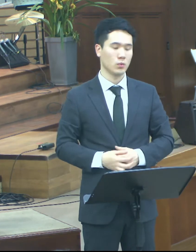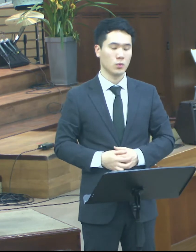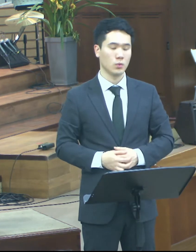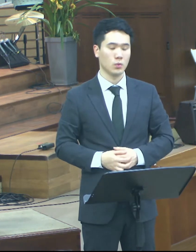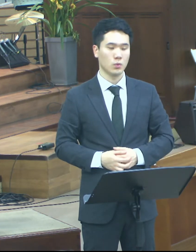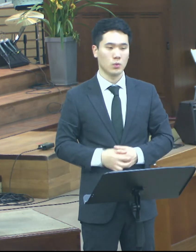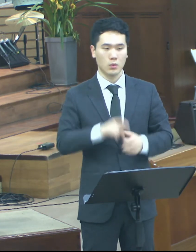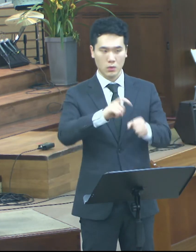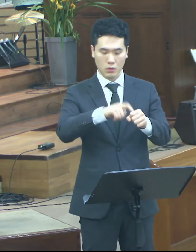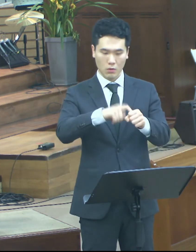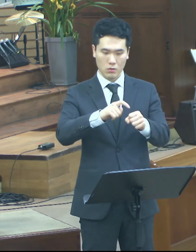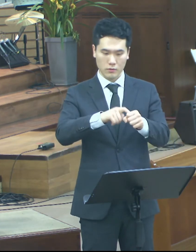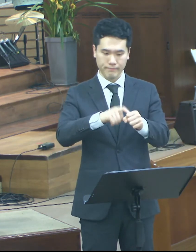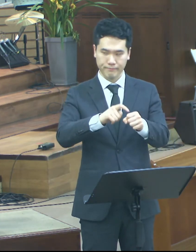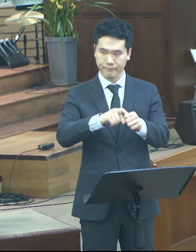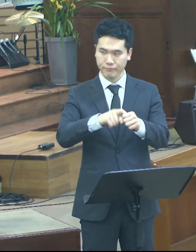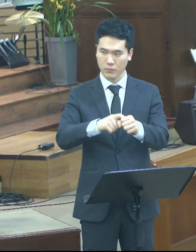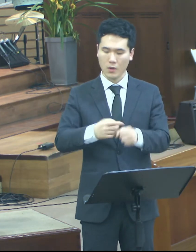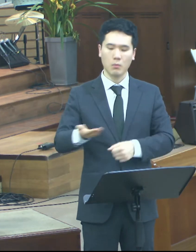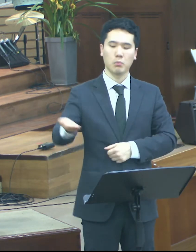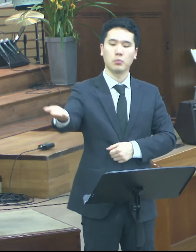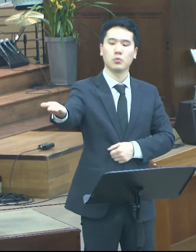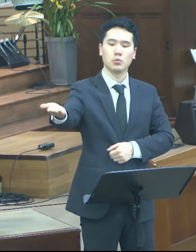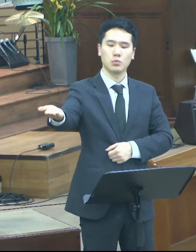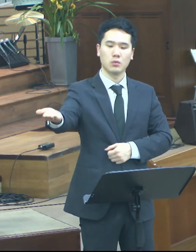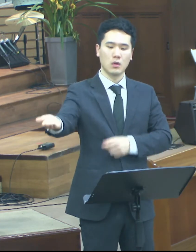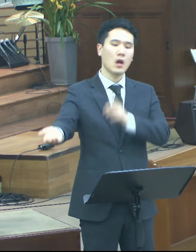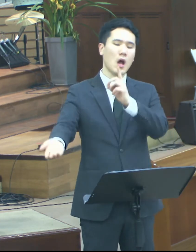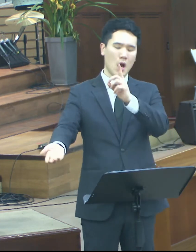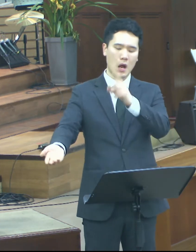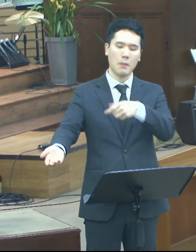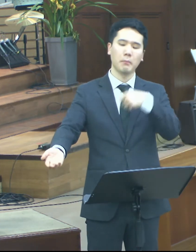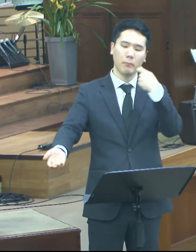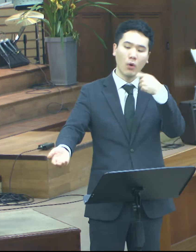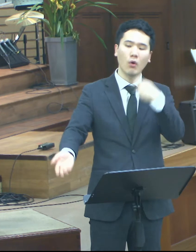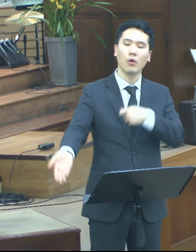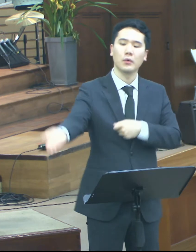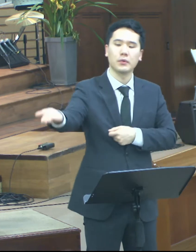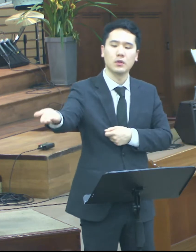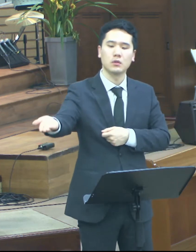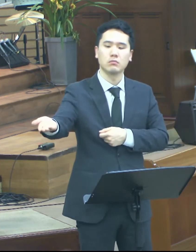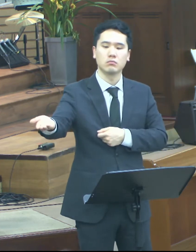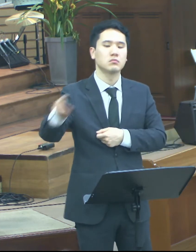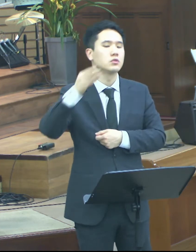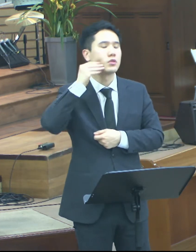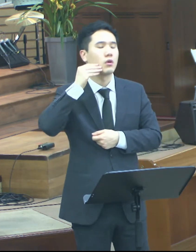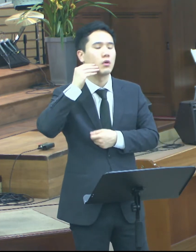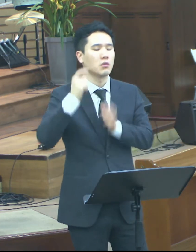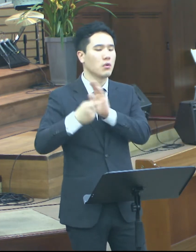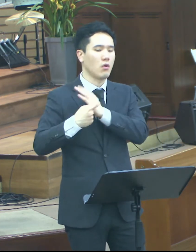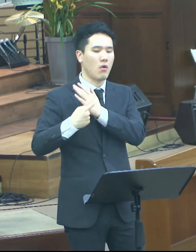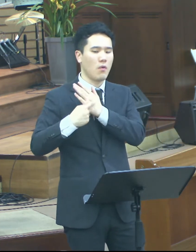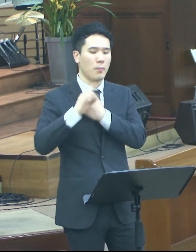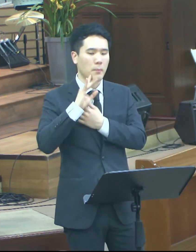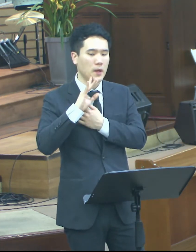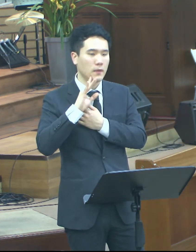떡을 자꾸 이렇게 한 번씩 보여준 것은 한 끼 해결해라, 뭐 쇼를 하는 게 아니고요. 예수님이 하늘에서 내려온